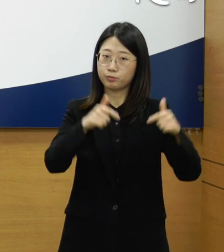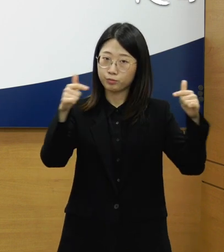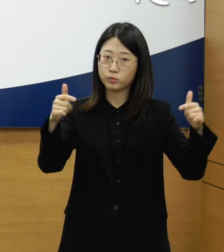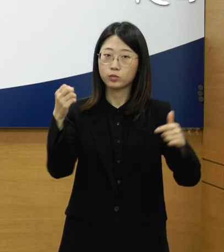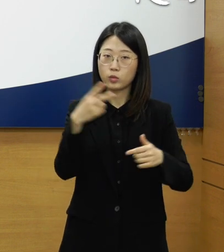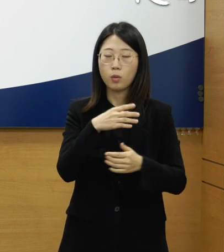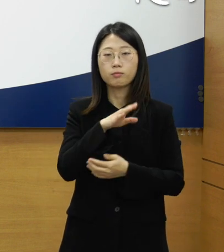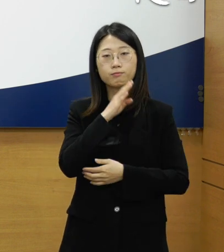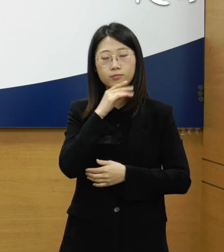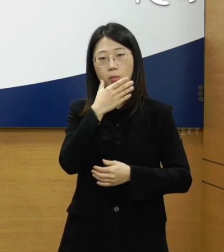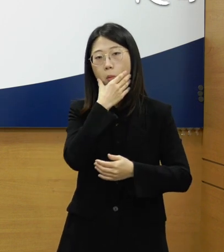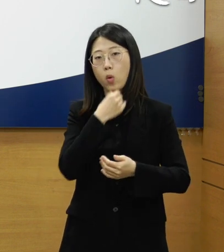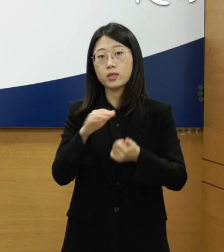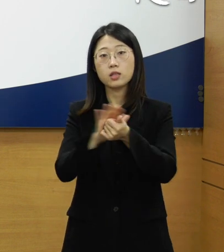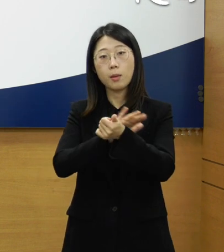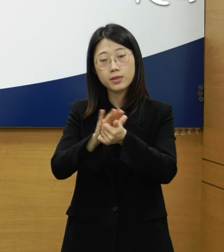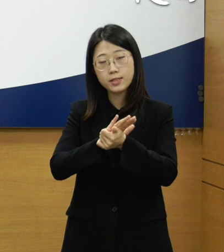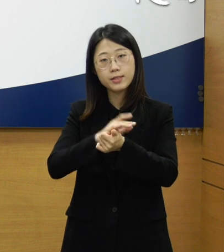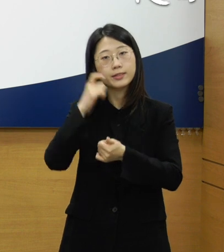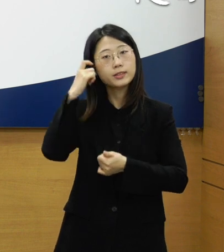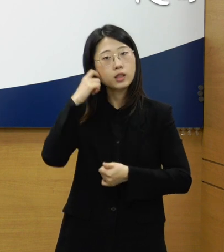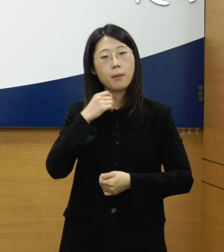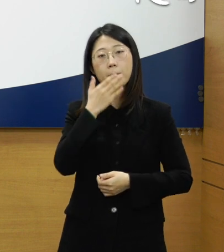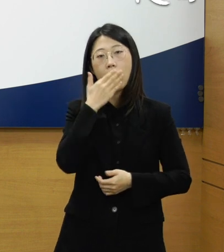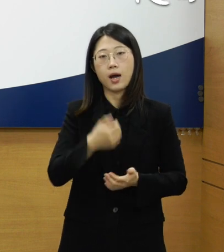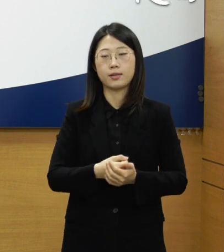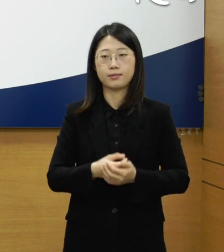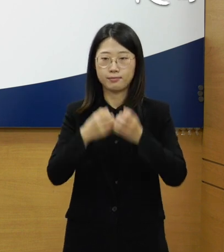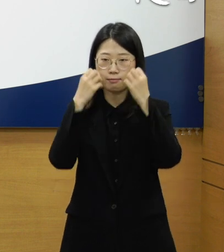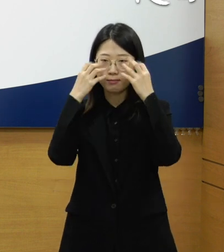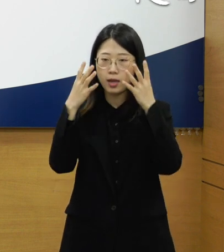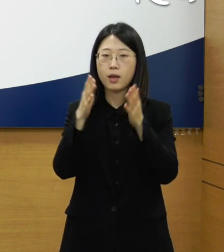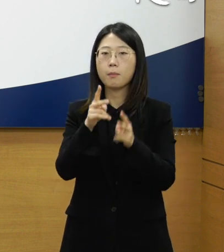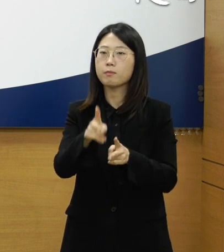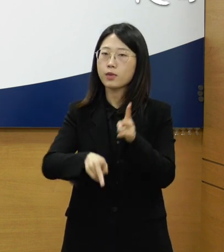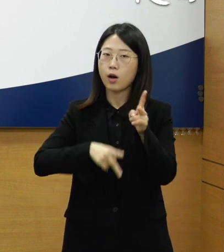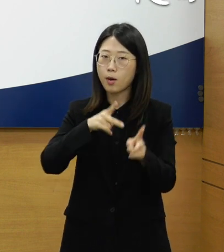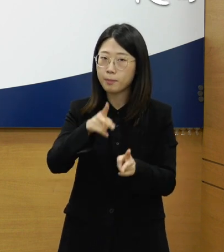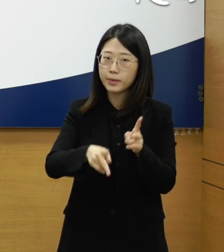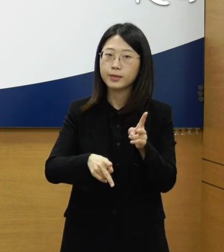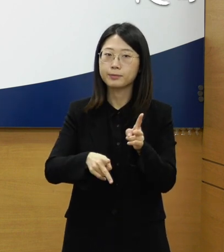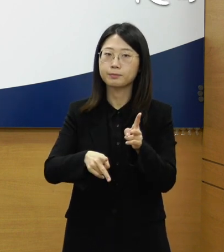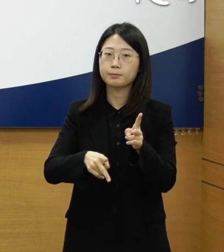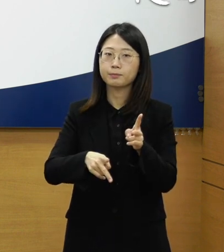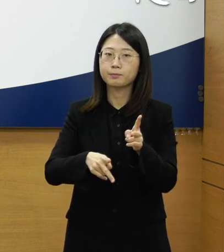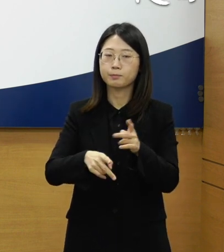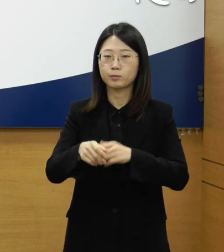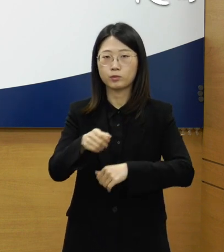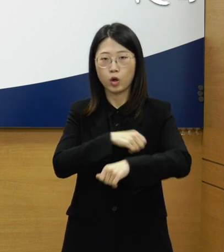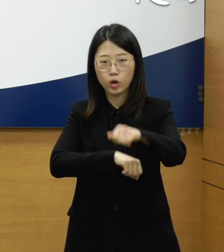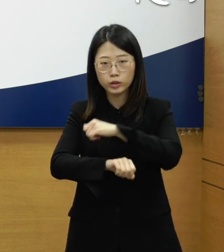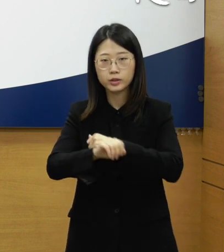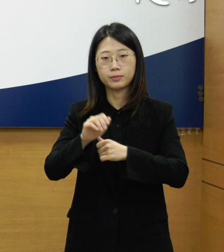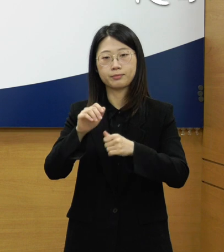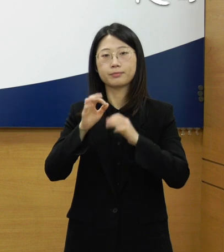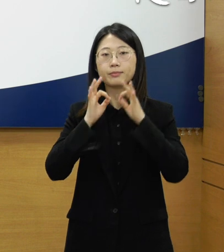복지 혜택을 누릴 수 있도록 새로운 정책에 선제적으로 대응하겠습니다.